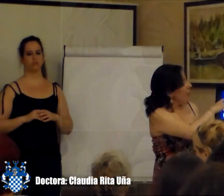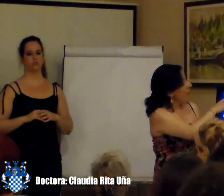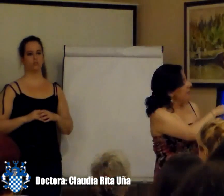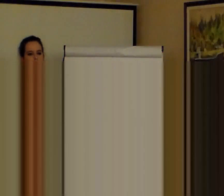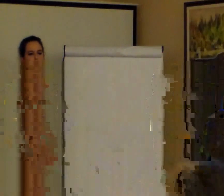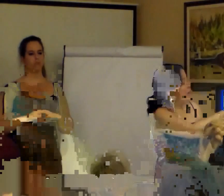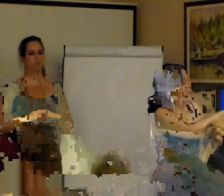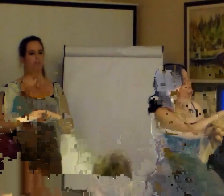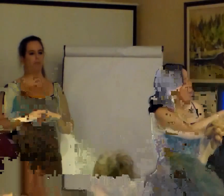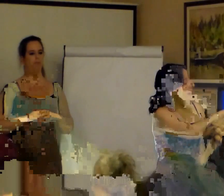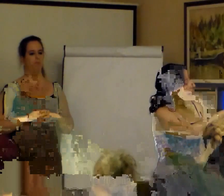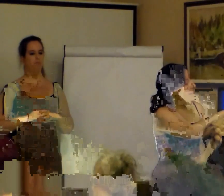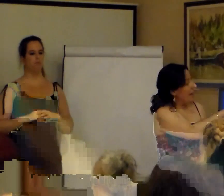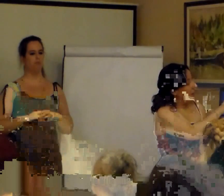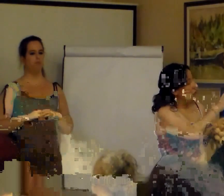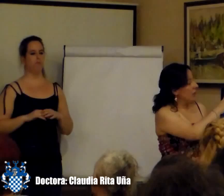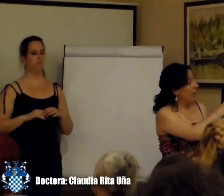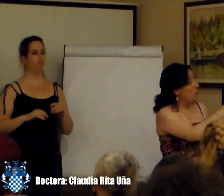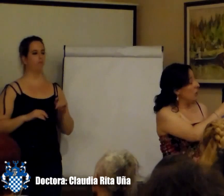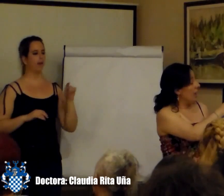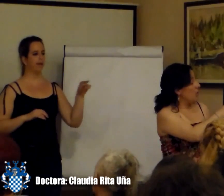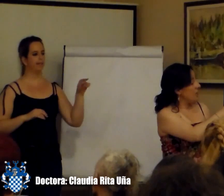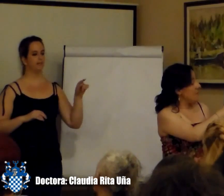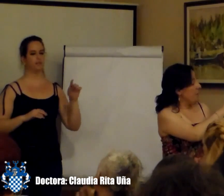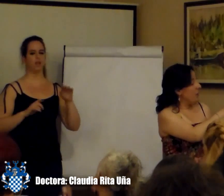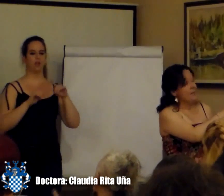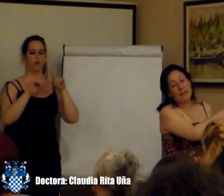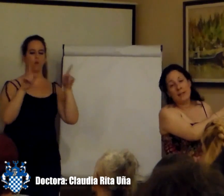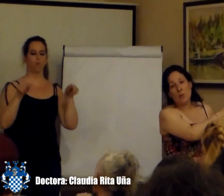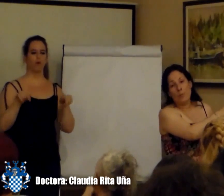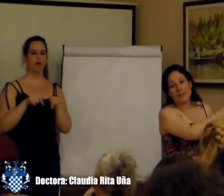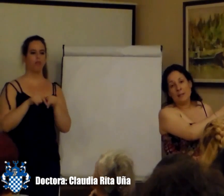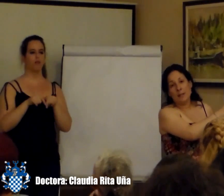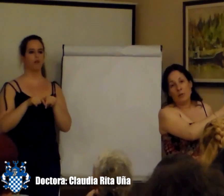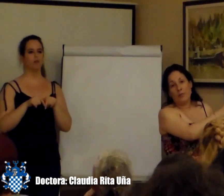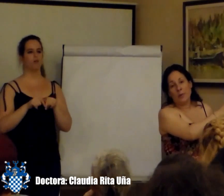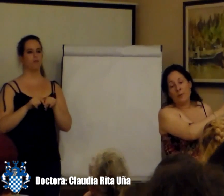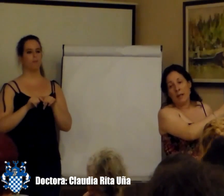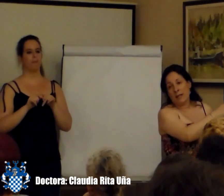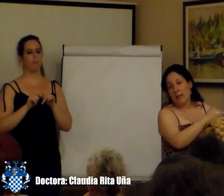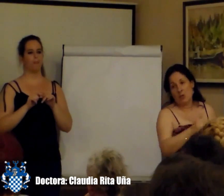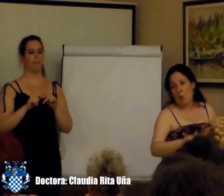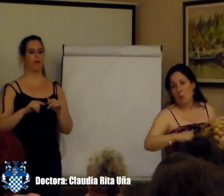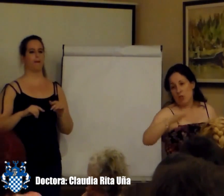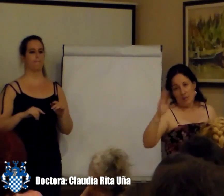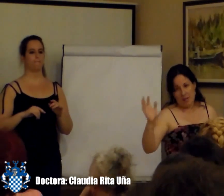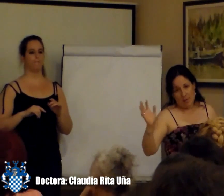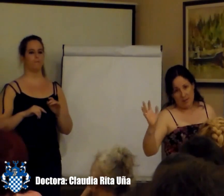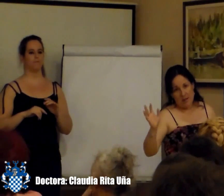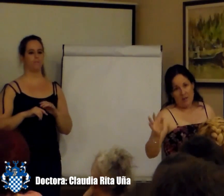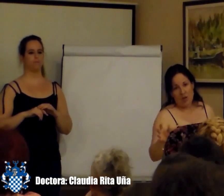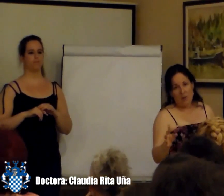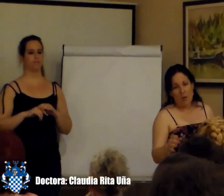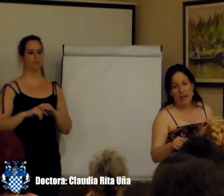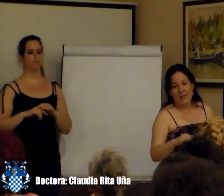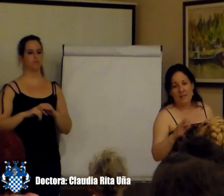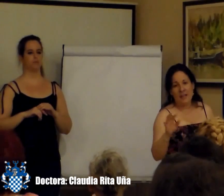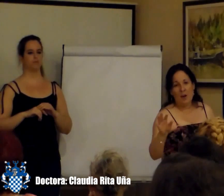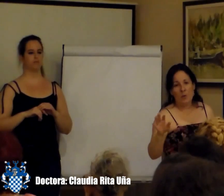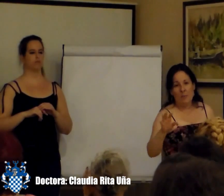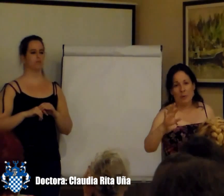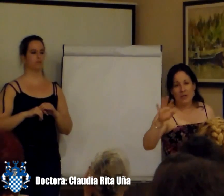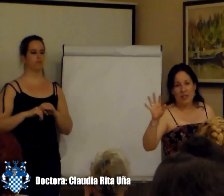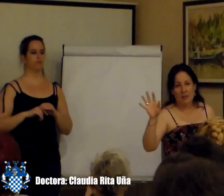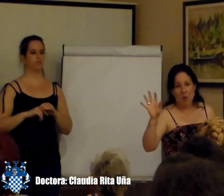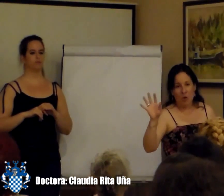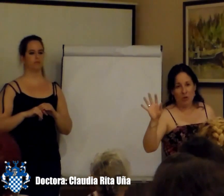Bueno, y esto es el cuadrito para que vean qué otras cosas puede sentir un paciente con fibromialgia, que son muchísimas. No voy a decir